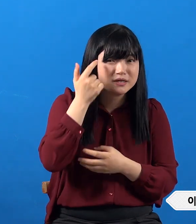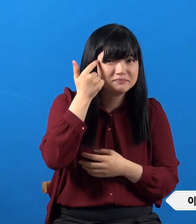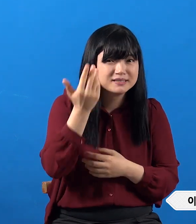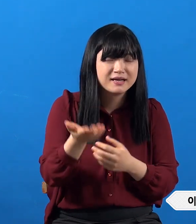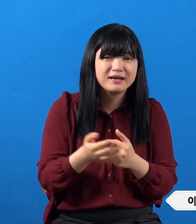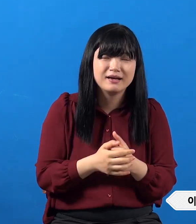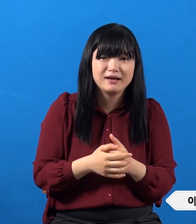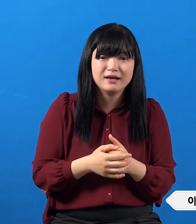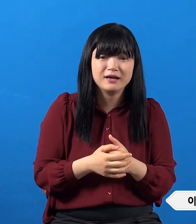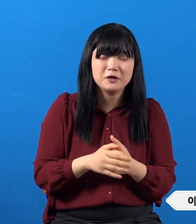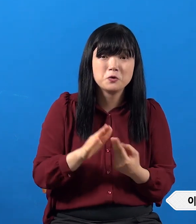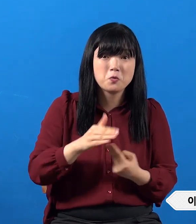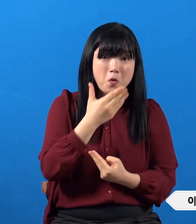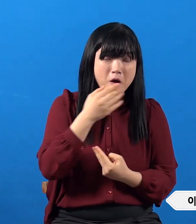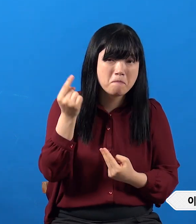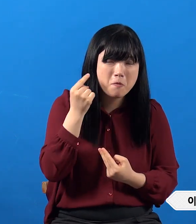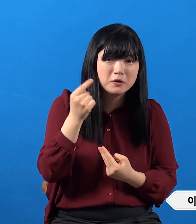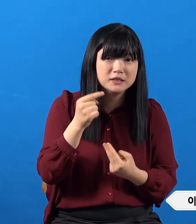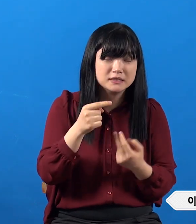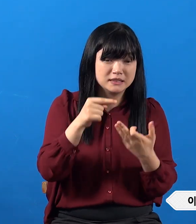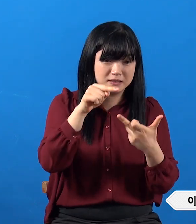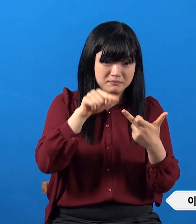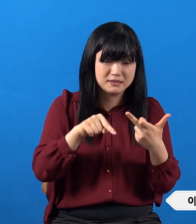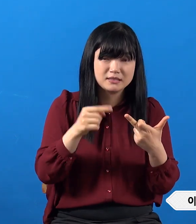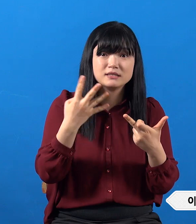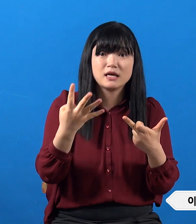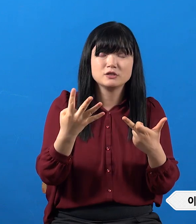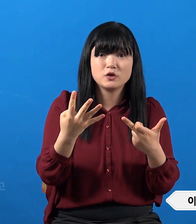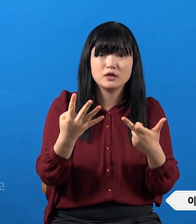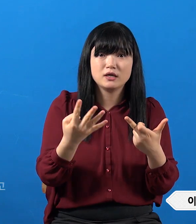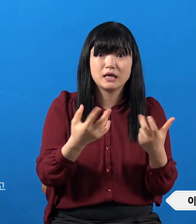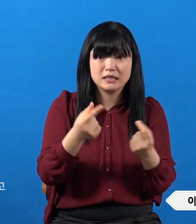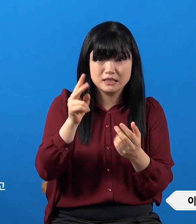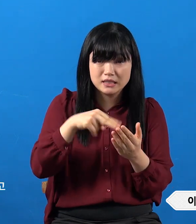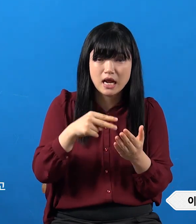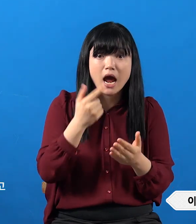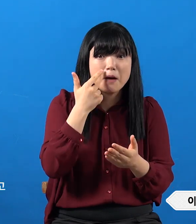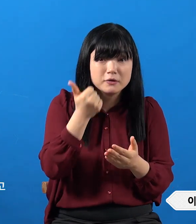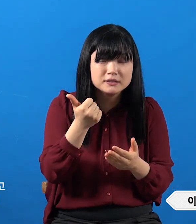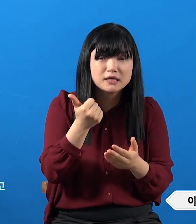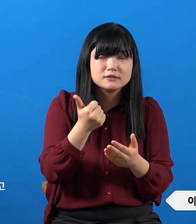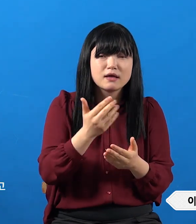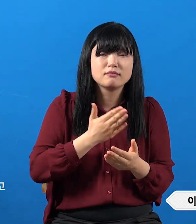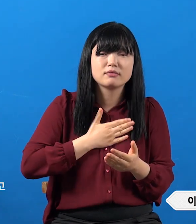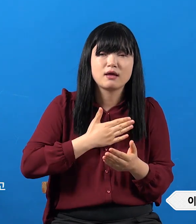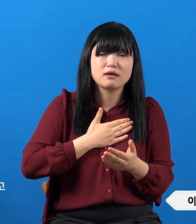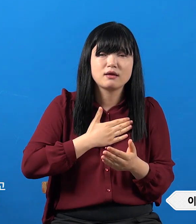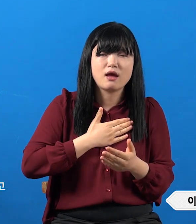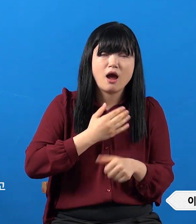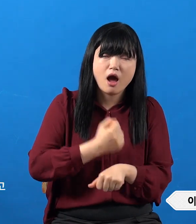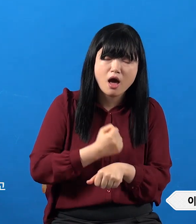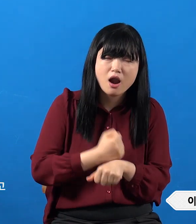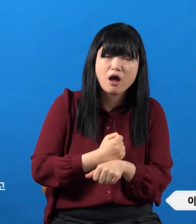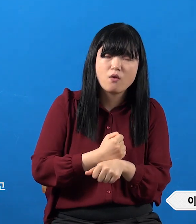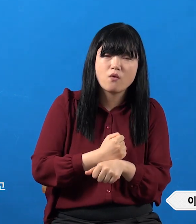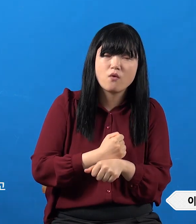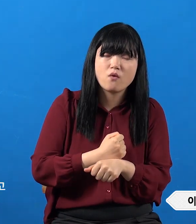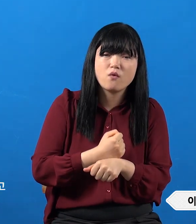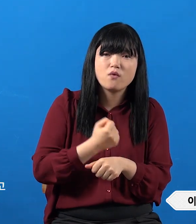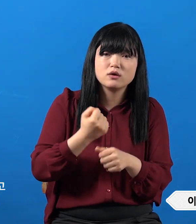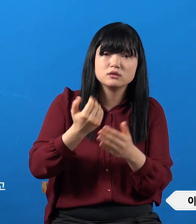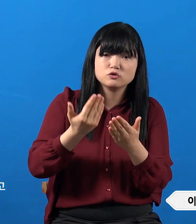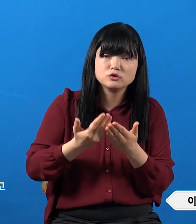고백하십니까? 자, 요한복음 17장 4절 같이 읽습니다. 시작. 아버지께서 나에게 하라고 주신 이